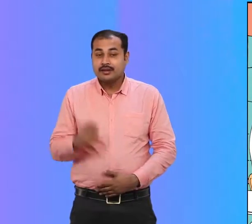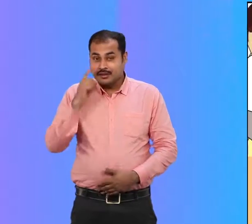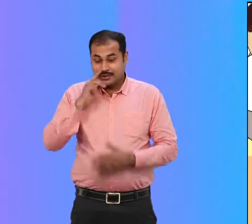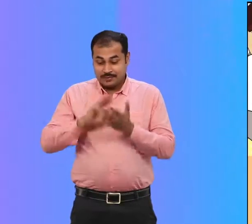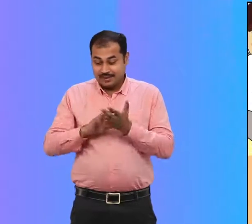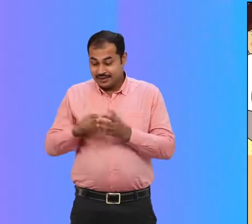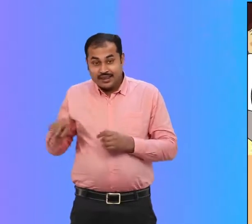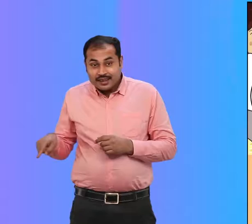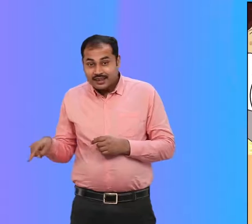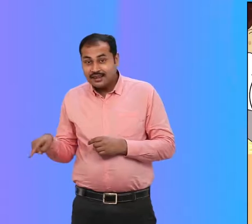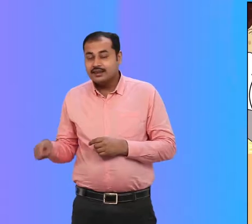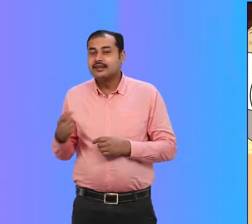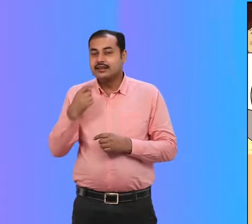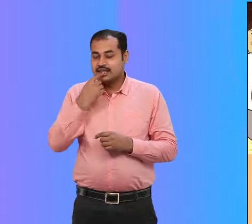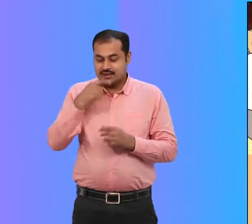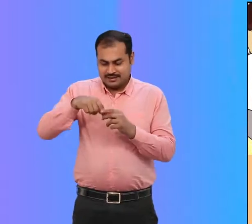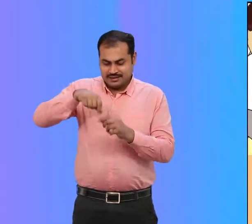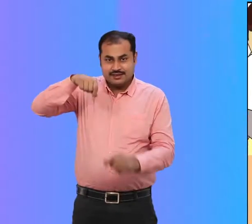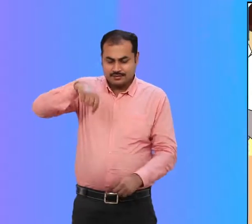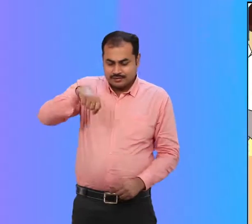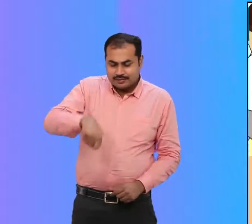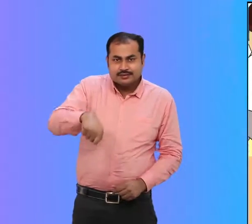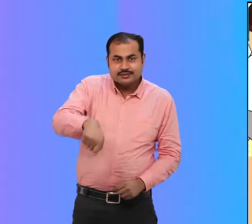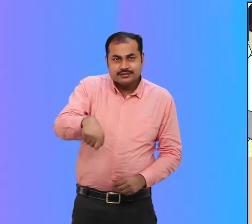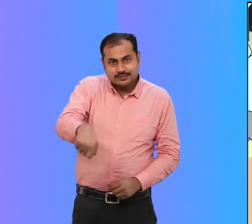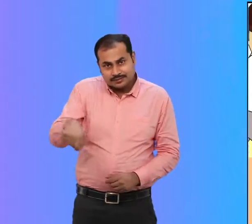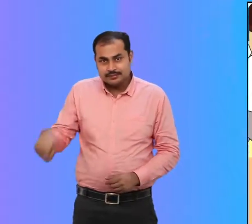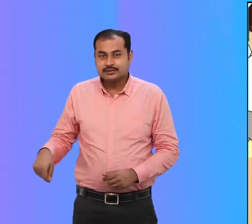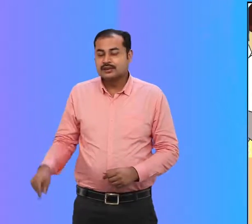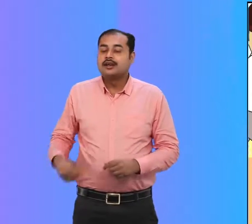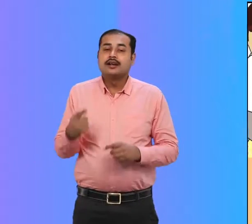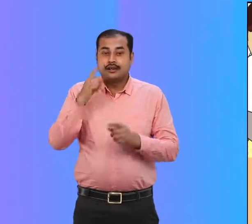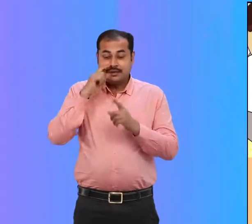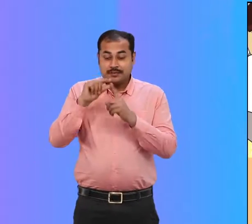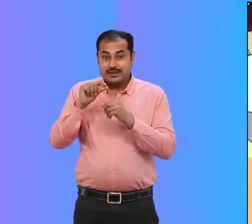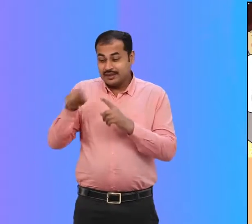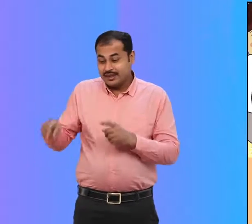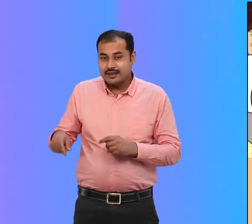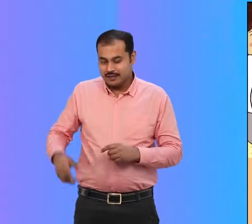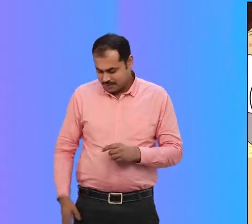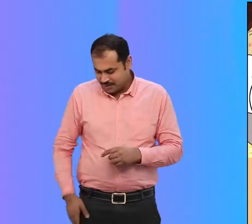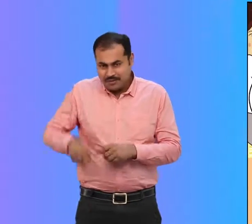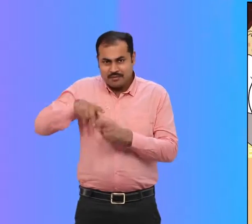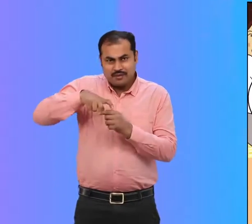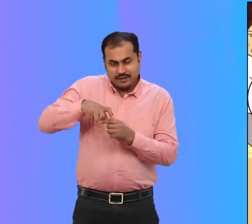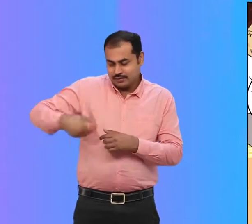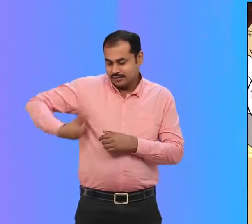कि माया सफेद छड़ी के साथ खड़ी है है और पीआर बैसाखी के सहारे खड़ी